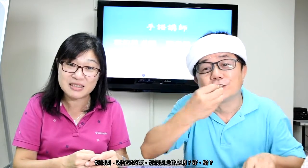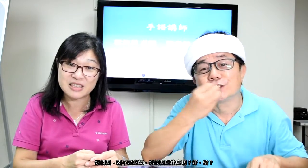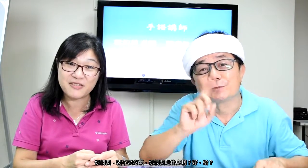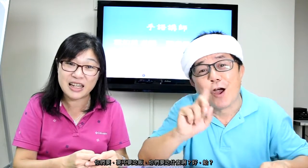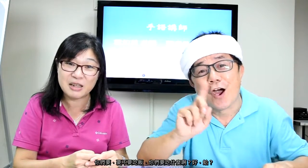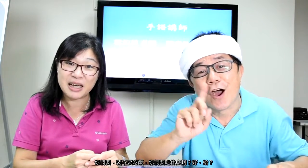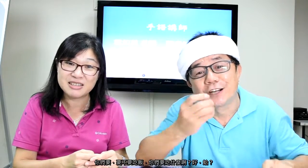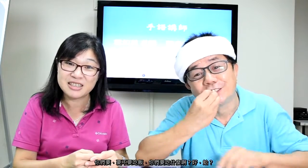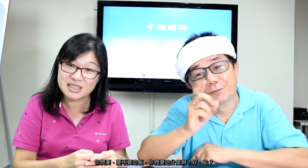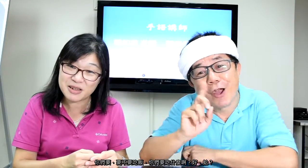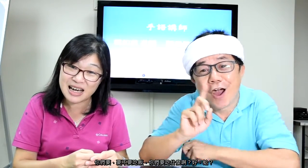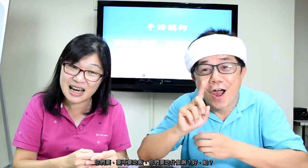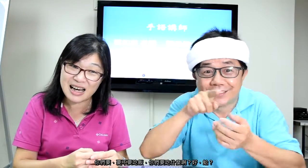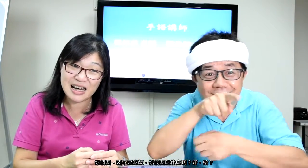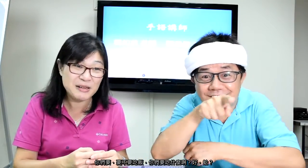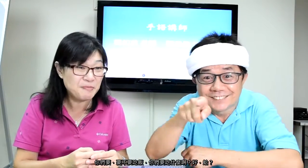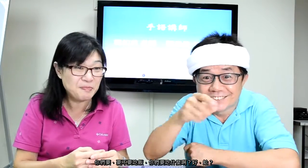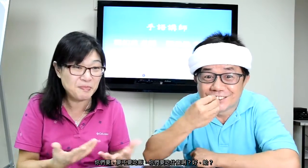要不要吃饭？你们要吃什么啊？